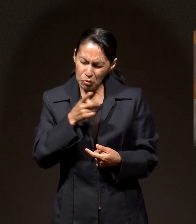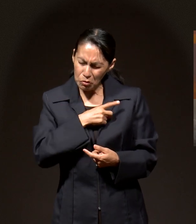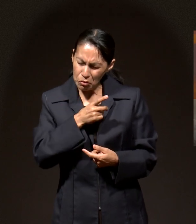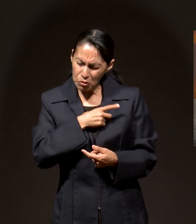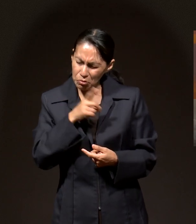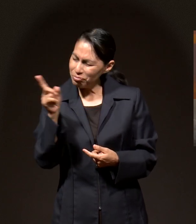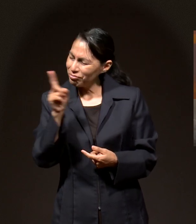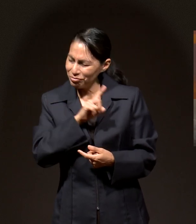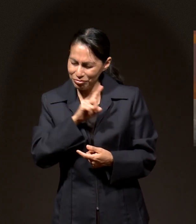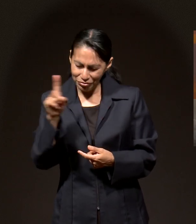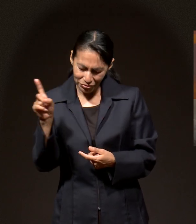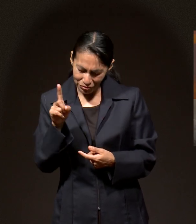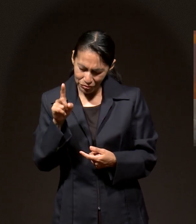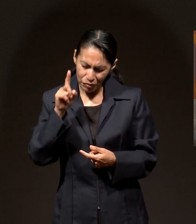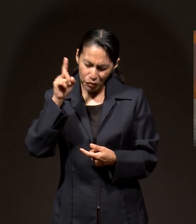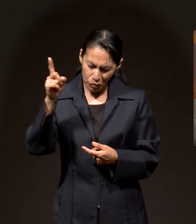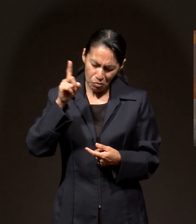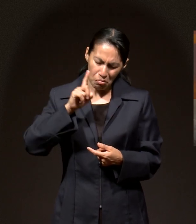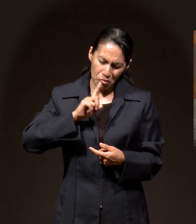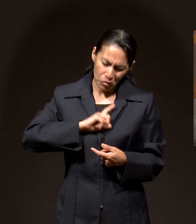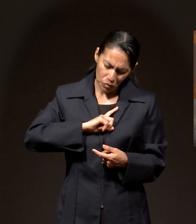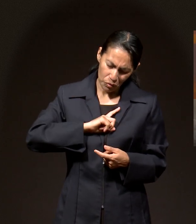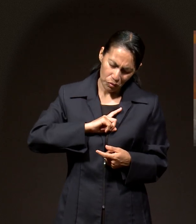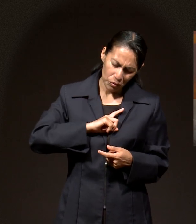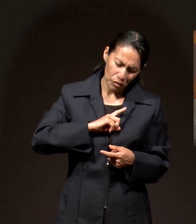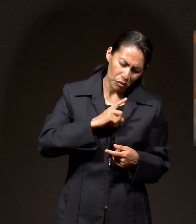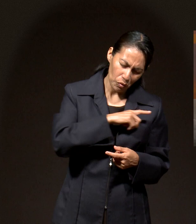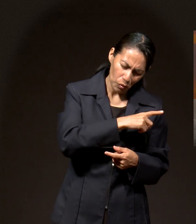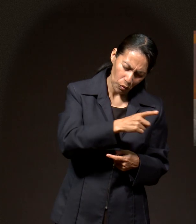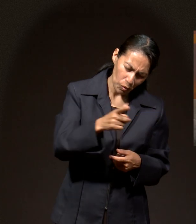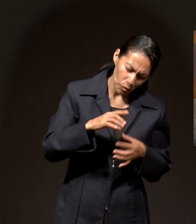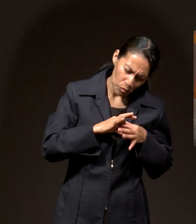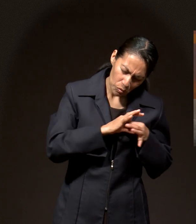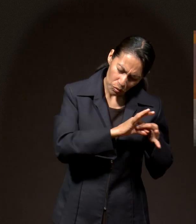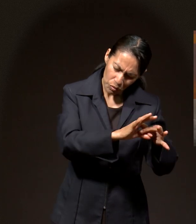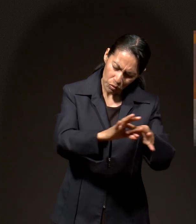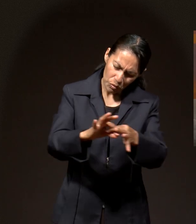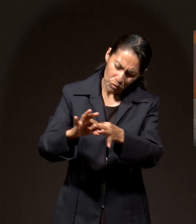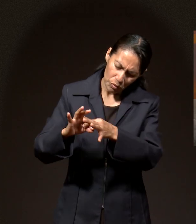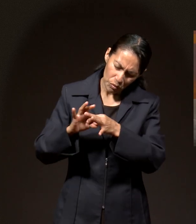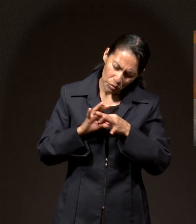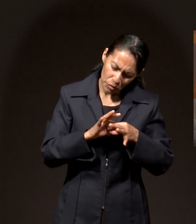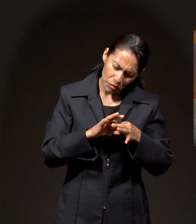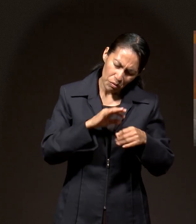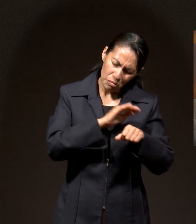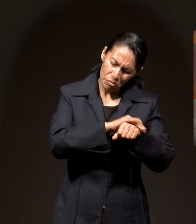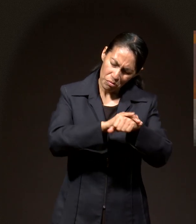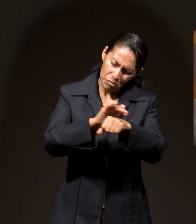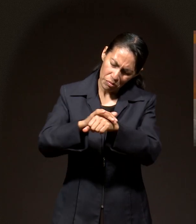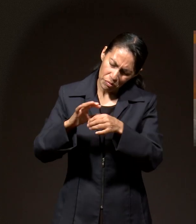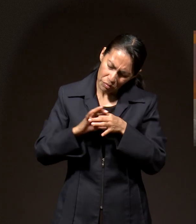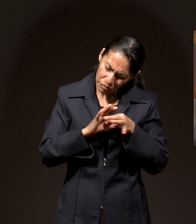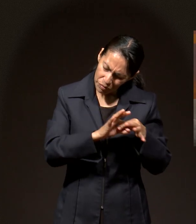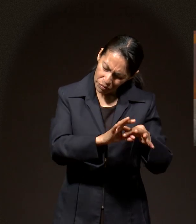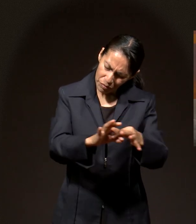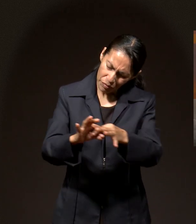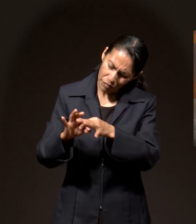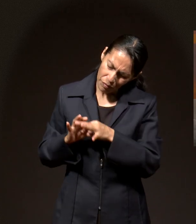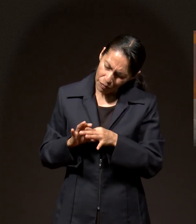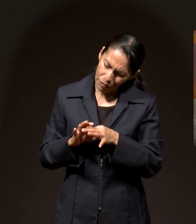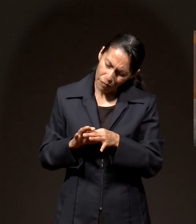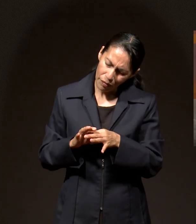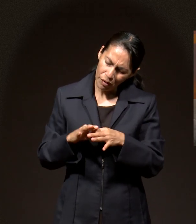los unos a los otros y que tenemos que orar. Amén. Tanto agradecerte juntos como pedirte también las peticiones de nuestro corazón